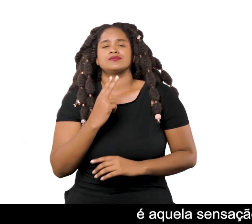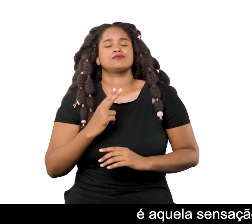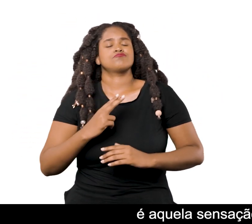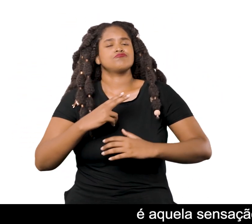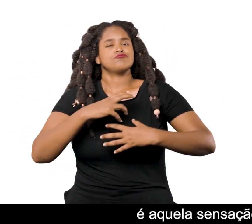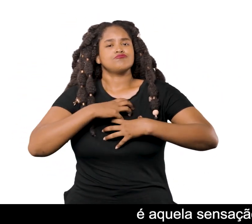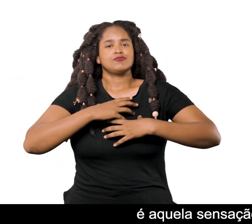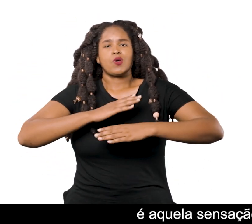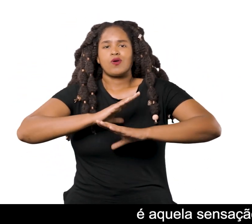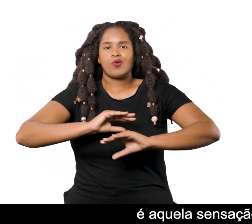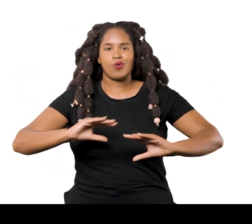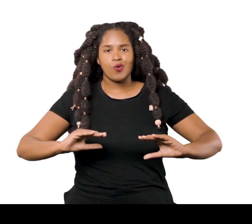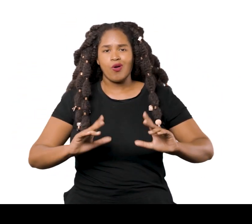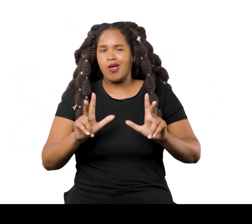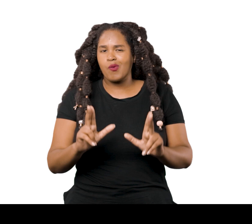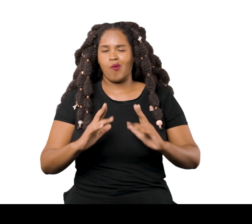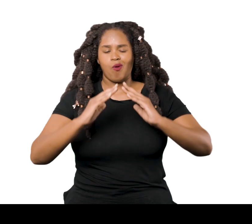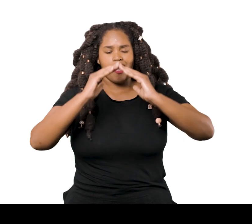quando estamos em casa.